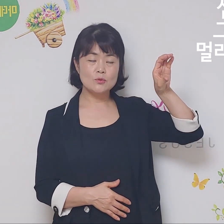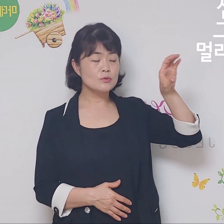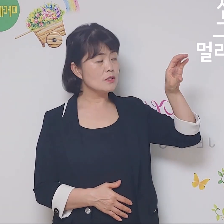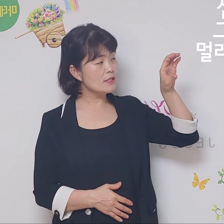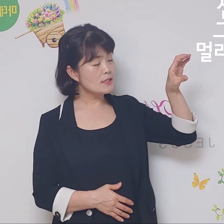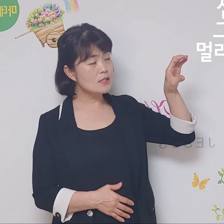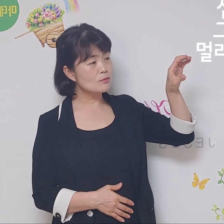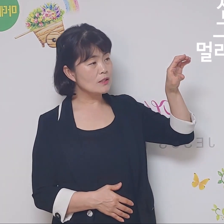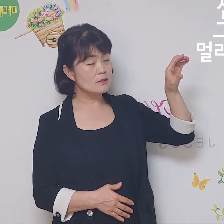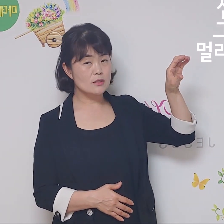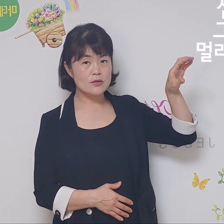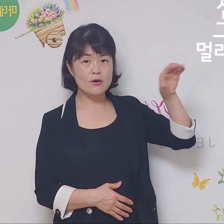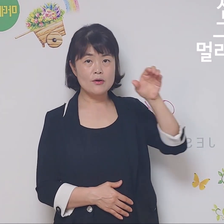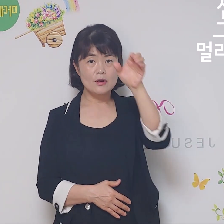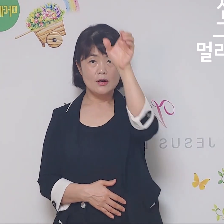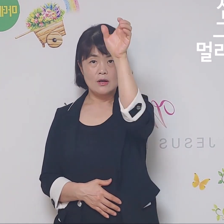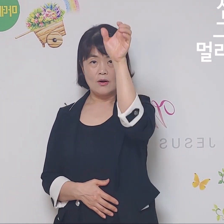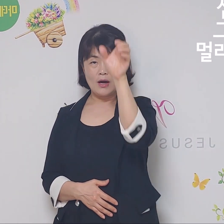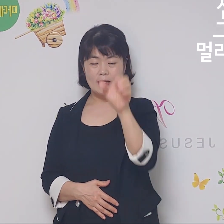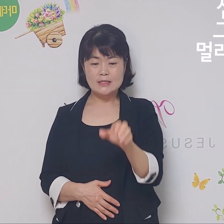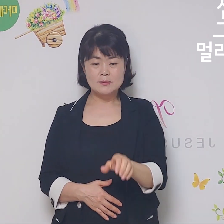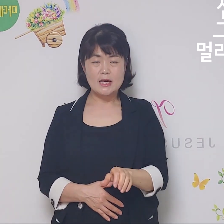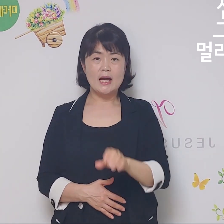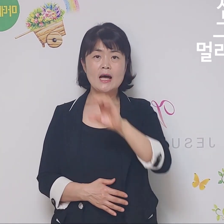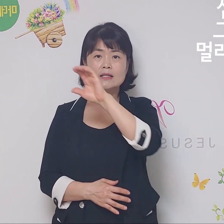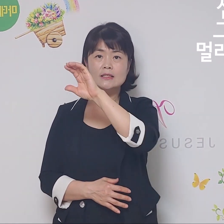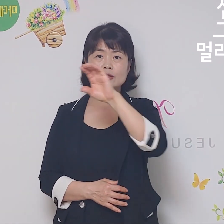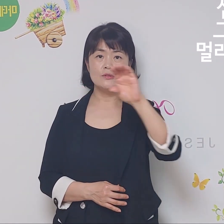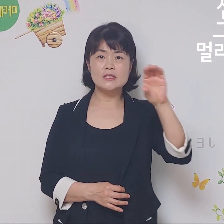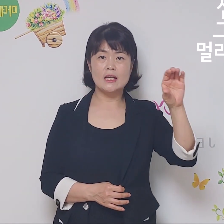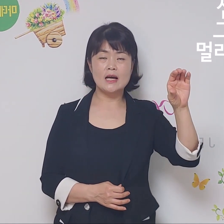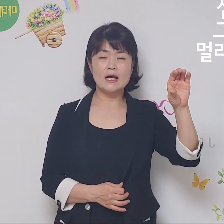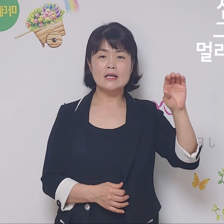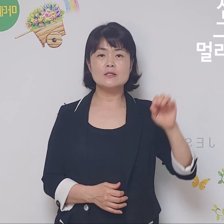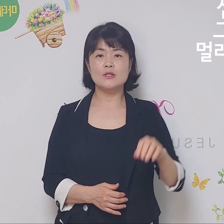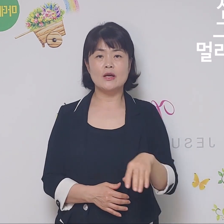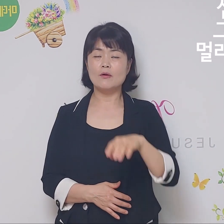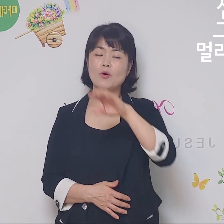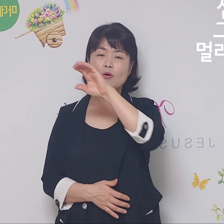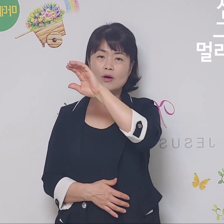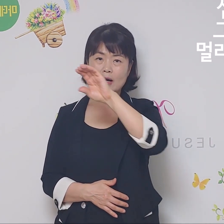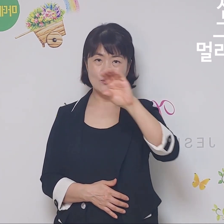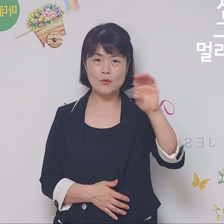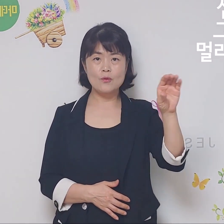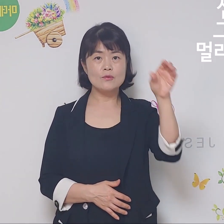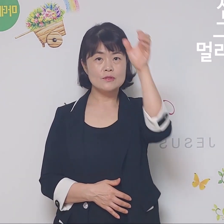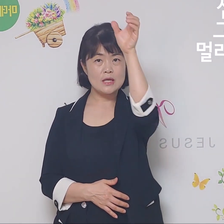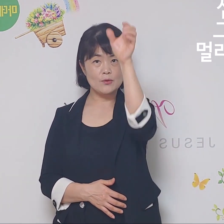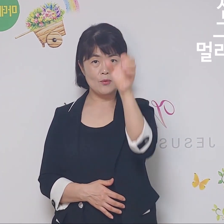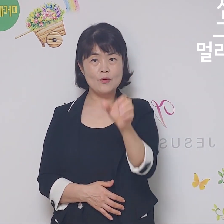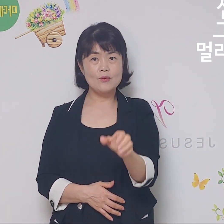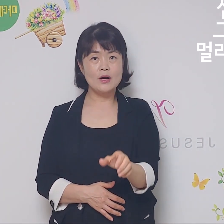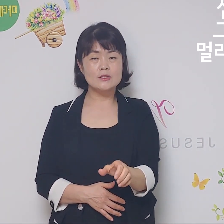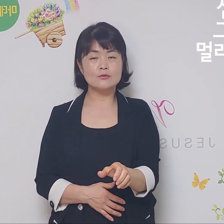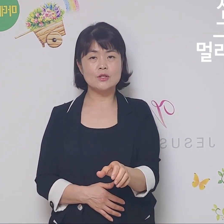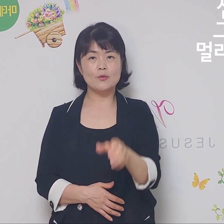손을 C자로 만드셔서 하나님 사랑, 이웃 사랑 하시면 돼요. 가로, 세로 하셔도